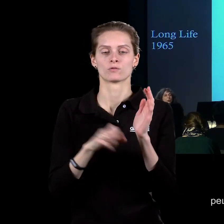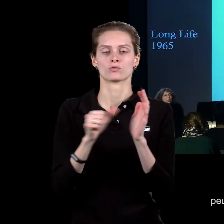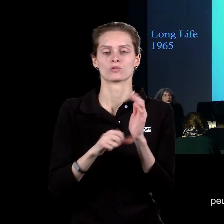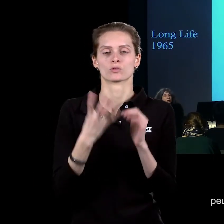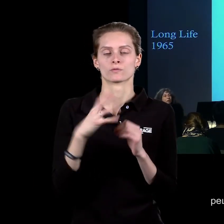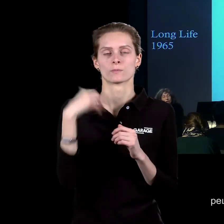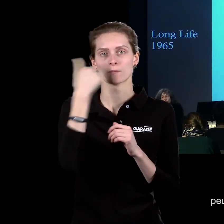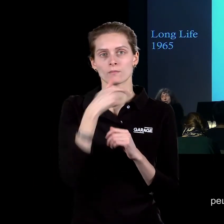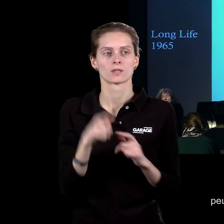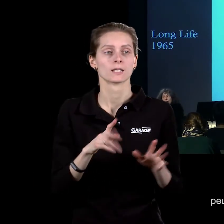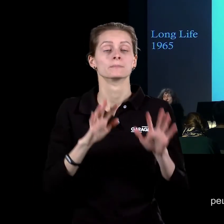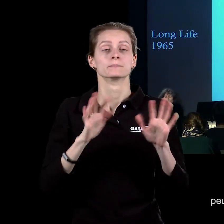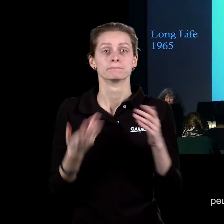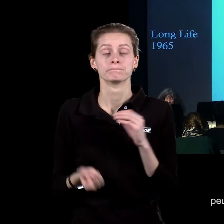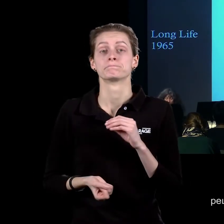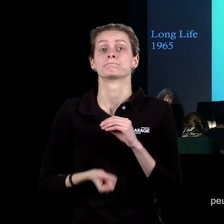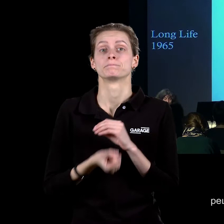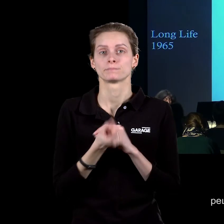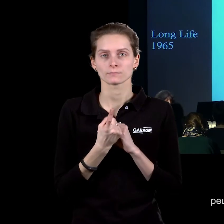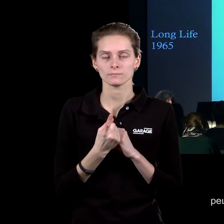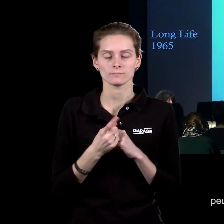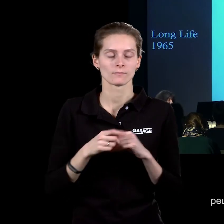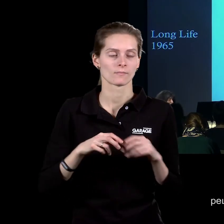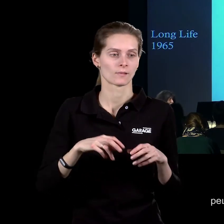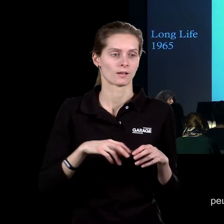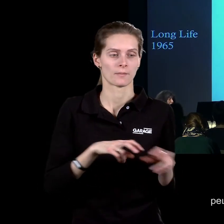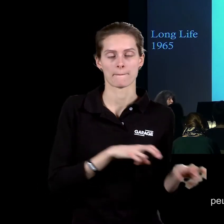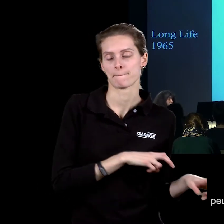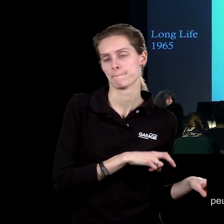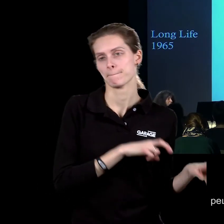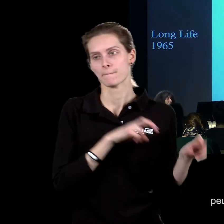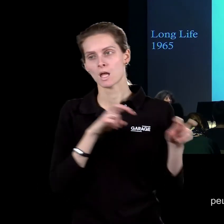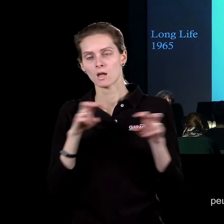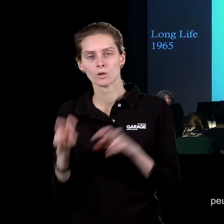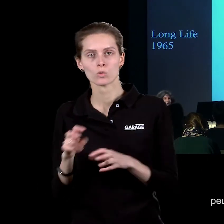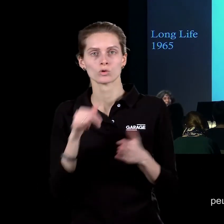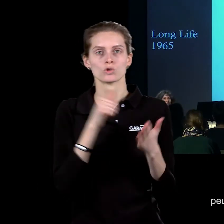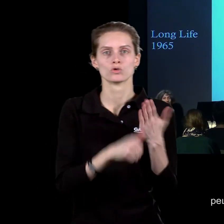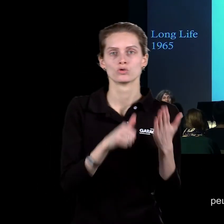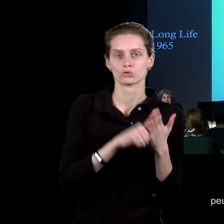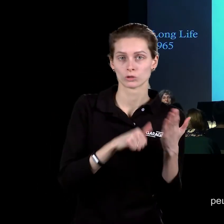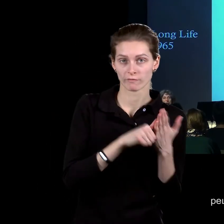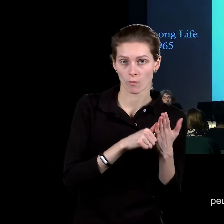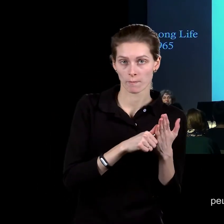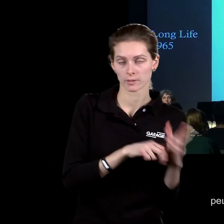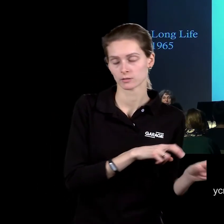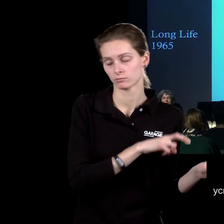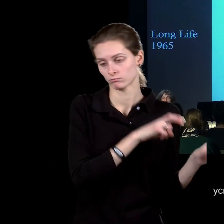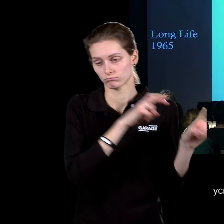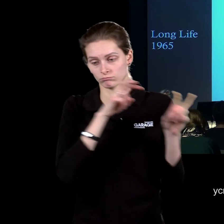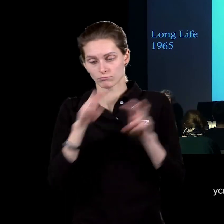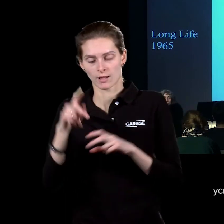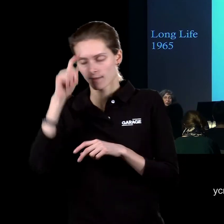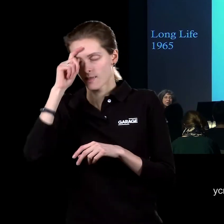когда происходит этот решительный перелом, переход от живописи к этим самым непонятным